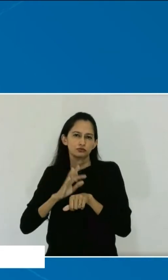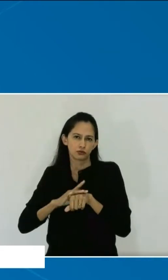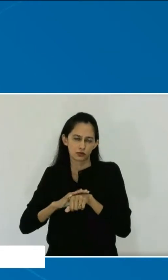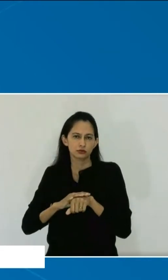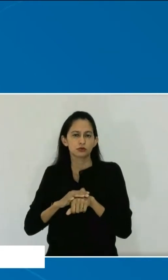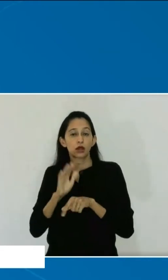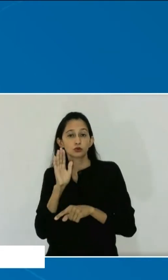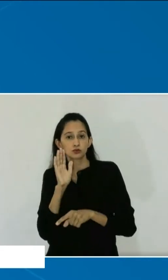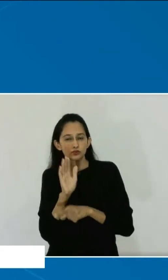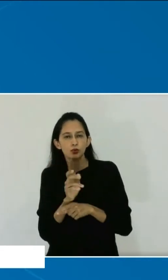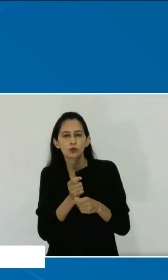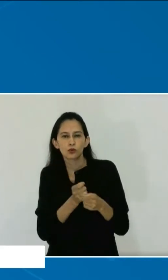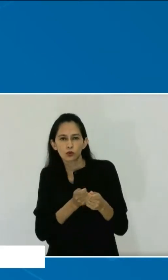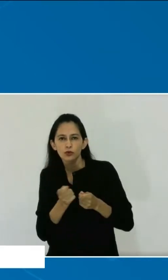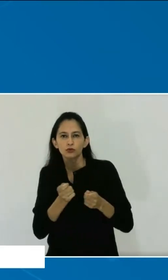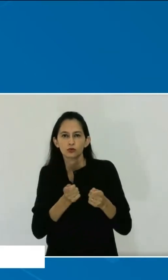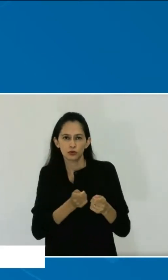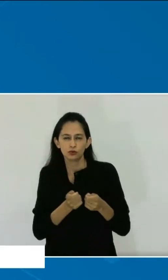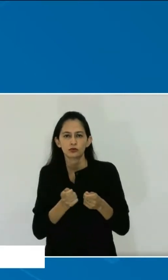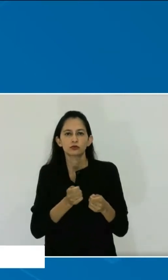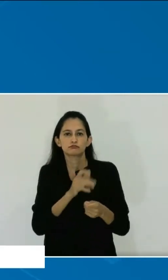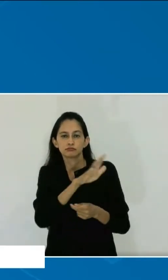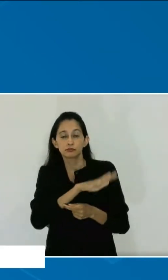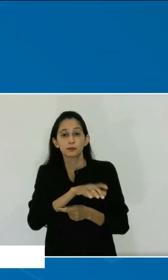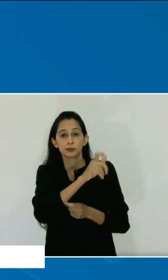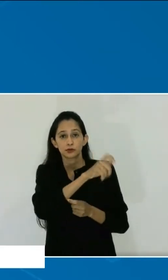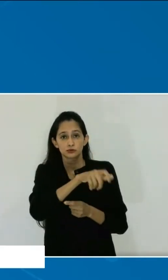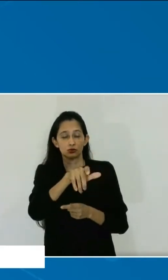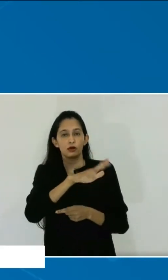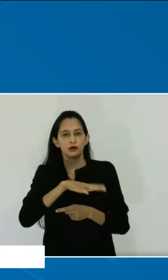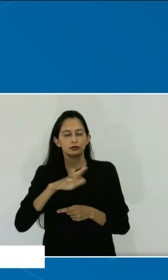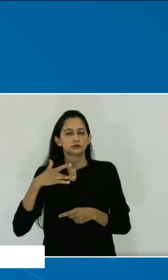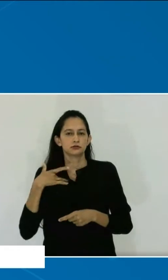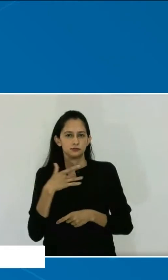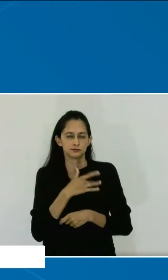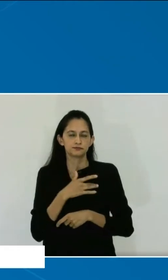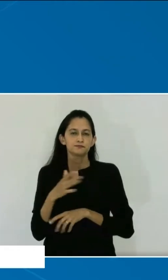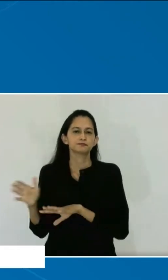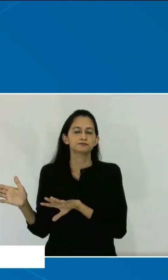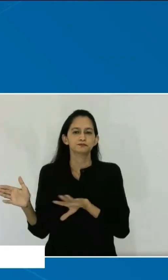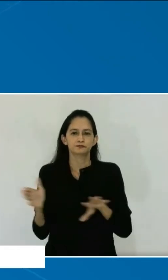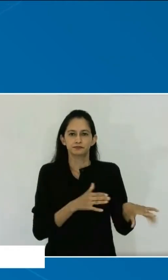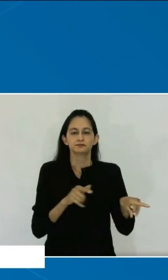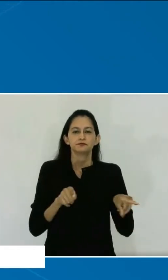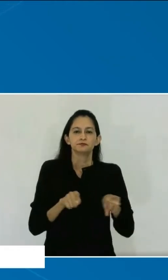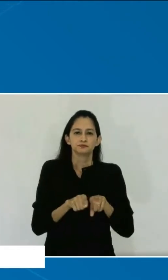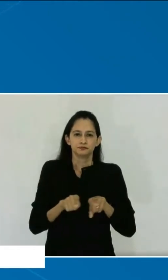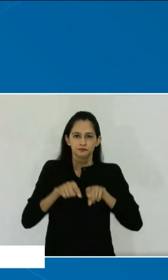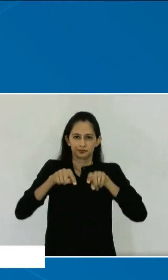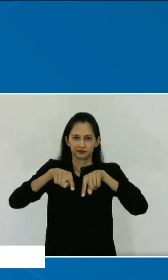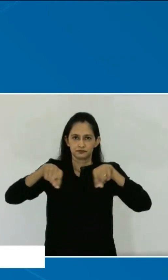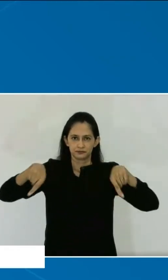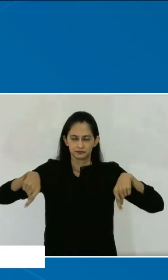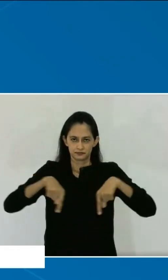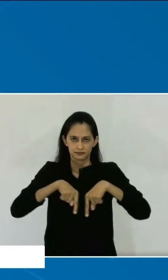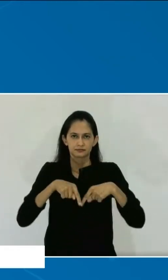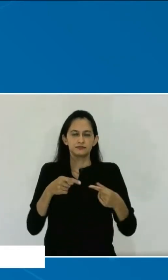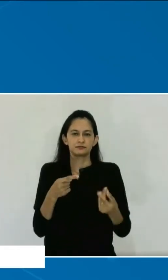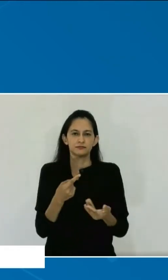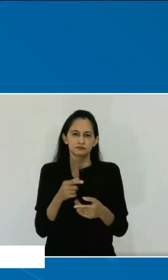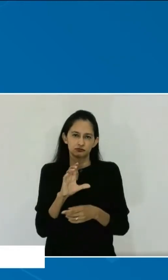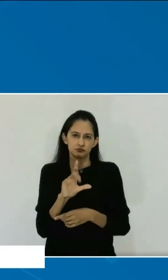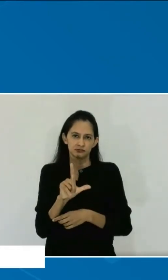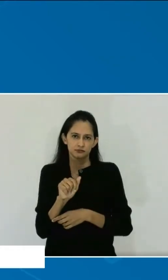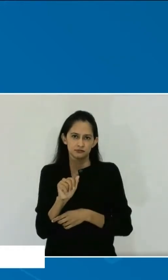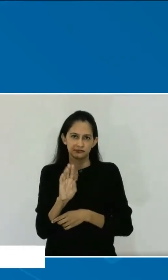pandemia naqueles que cuidam de nós, né? Nossos laboratórios da área clínica, né,